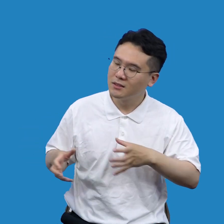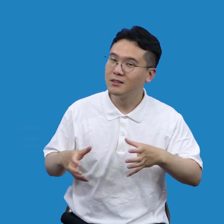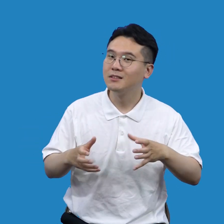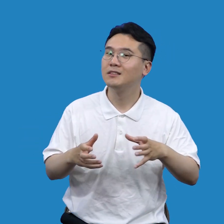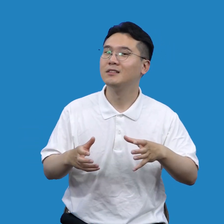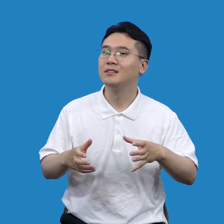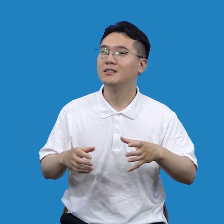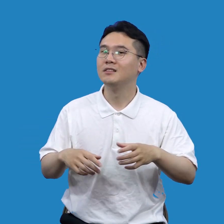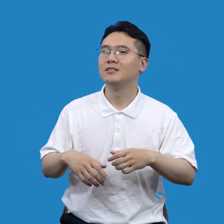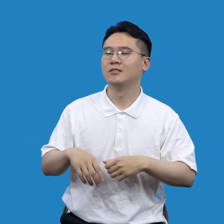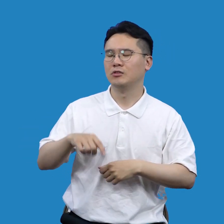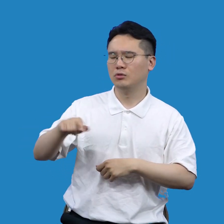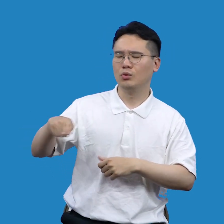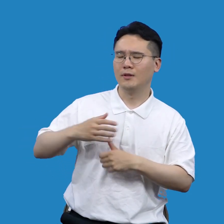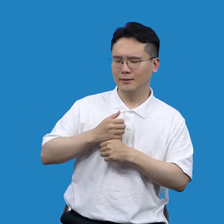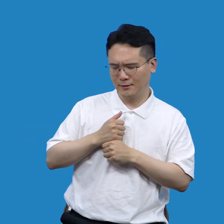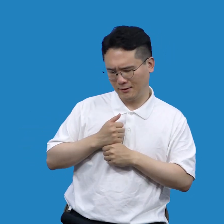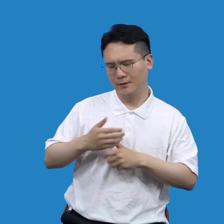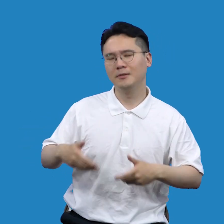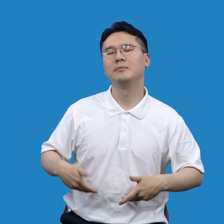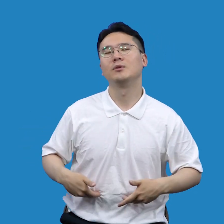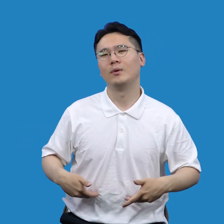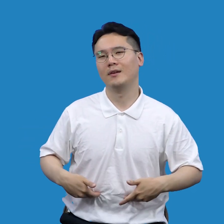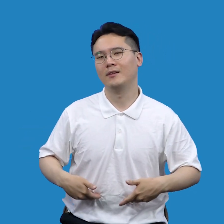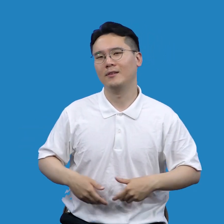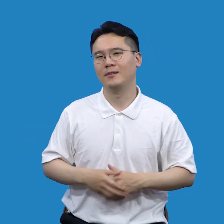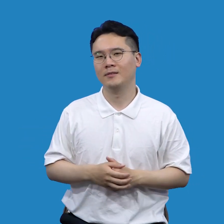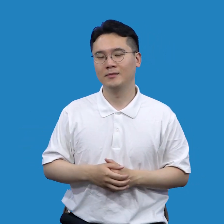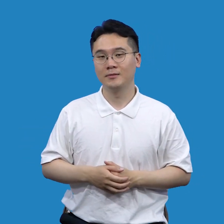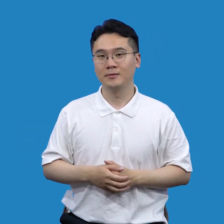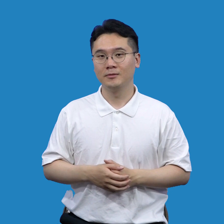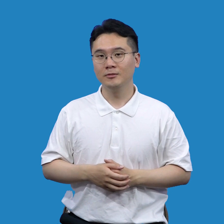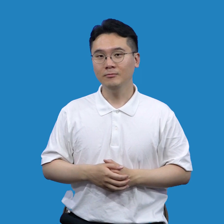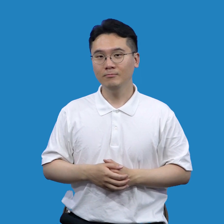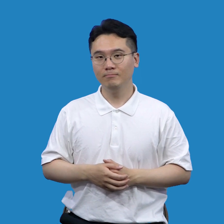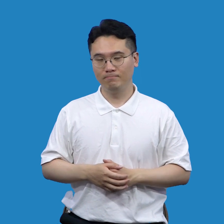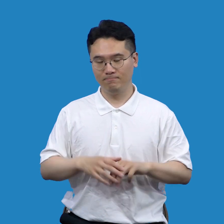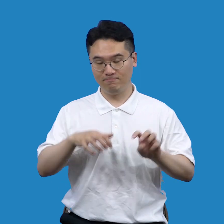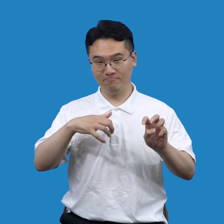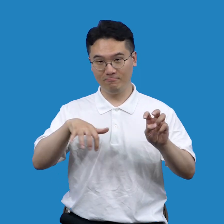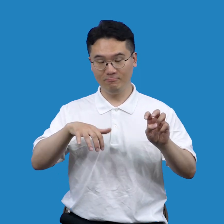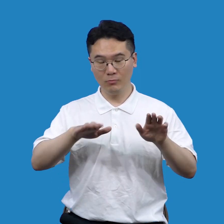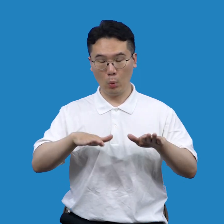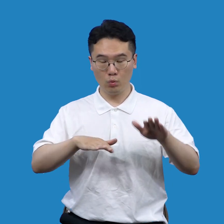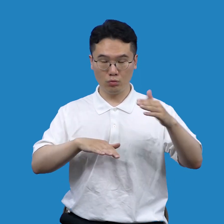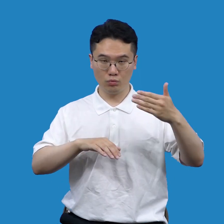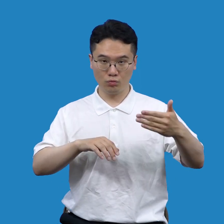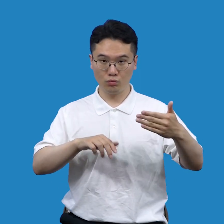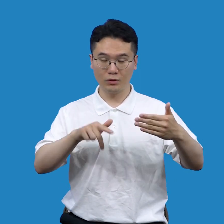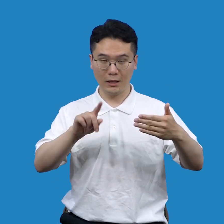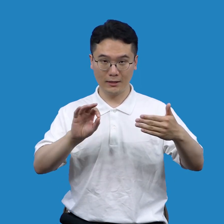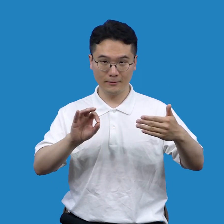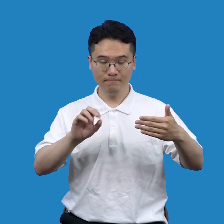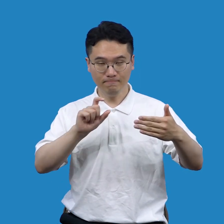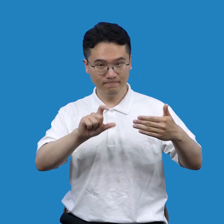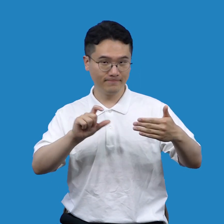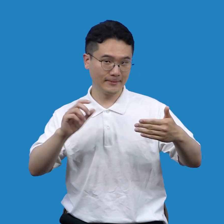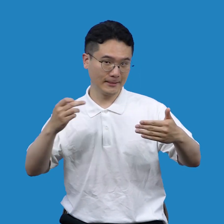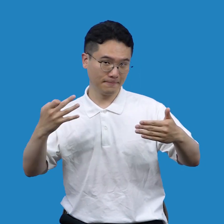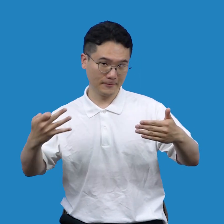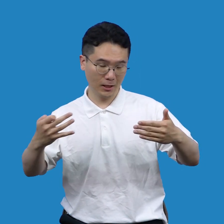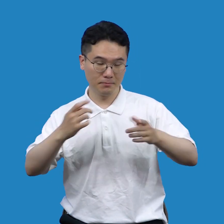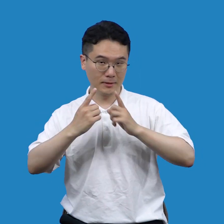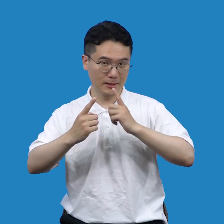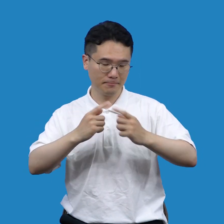절기였던 것을 아십니까? 자, 민수기 오늘 9장이 본문인데 9장 14절